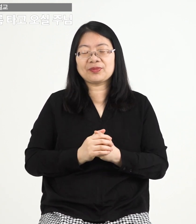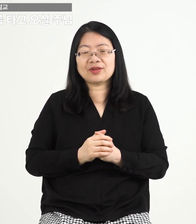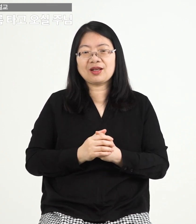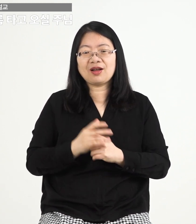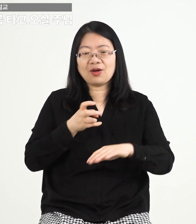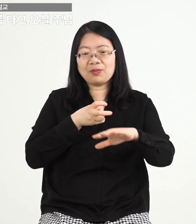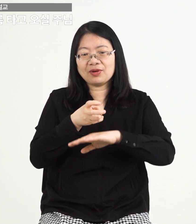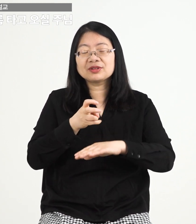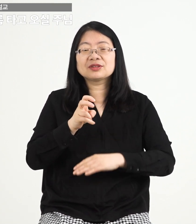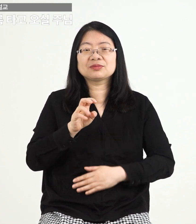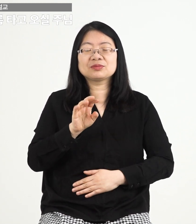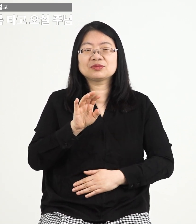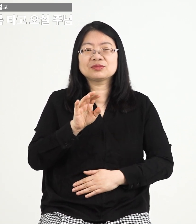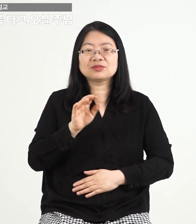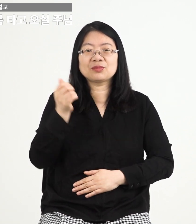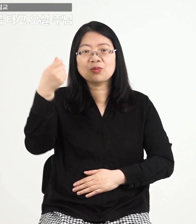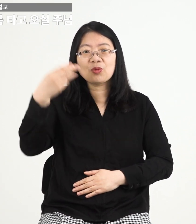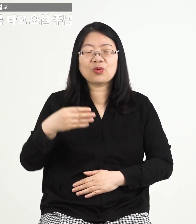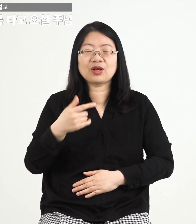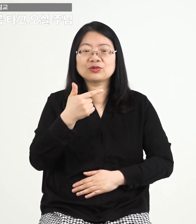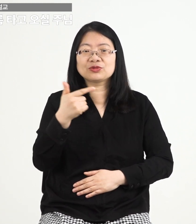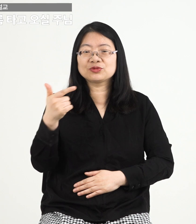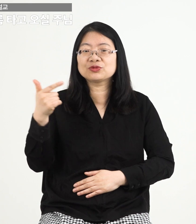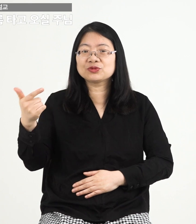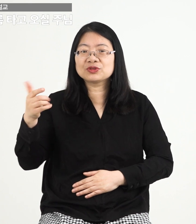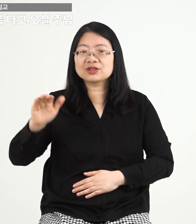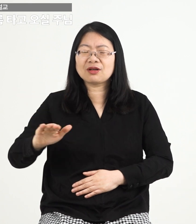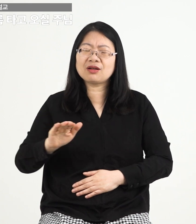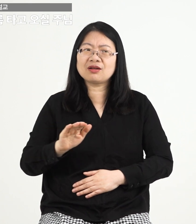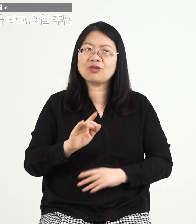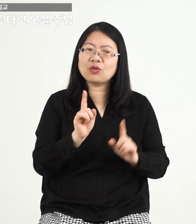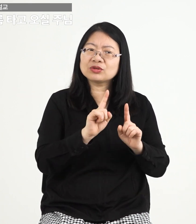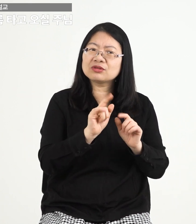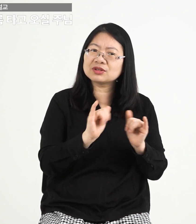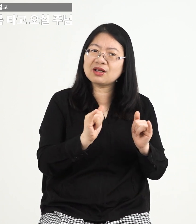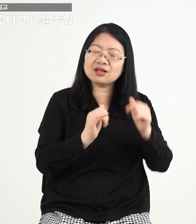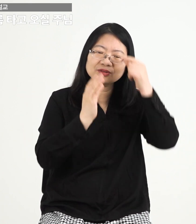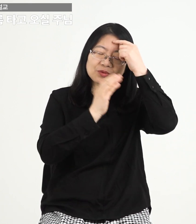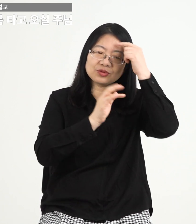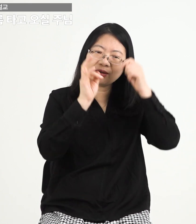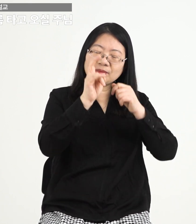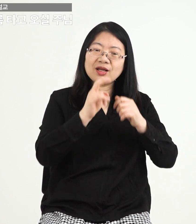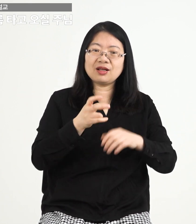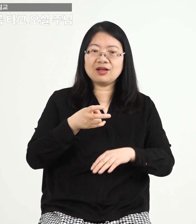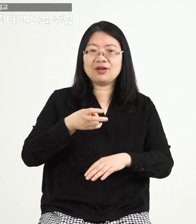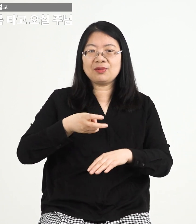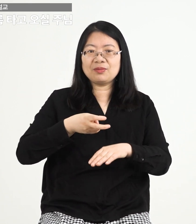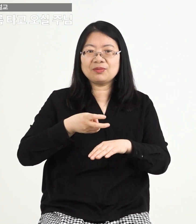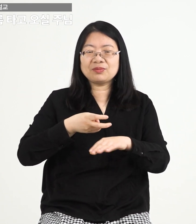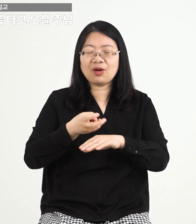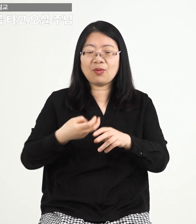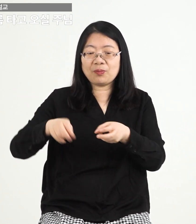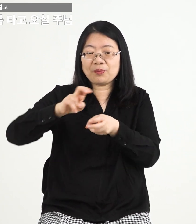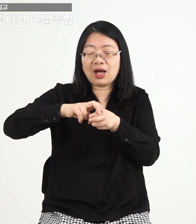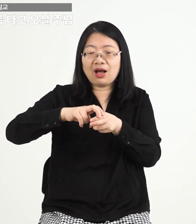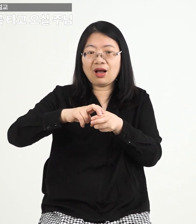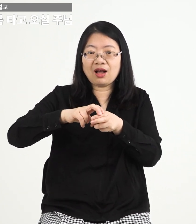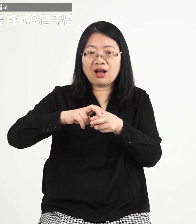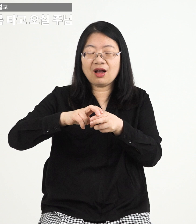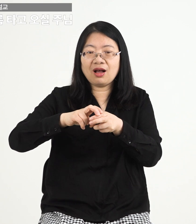666인데 어느 분이 성도겠죠? 그 버스를 올라탔는데 앞에